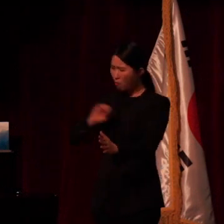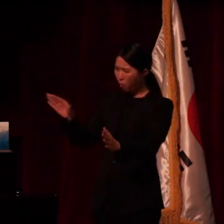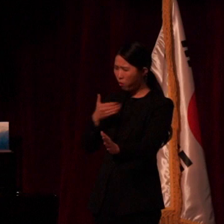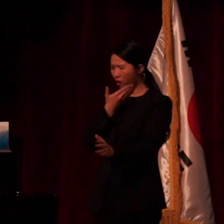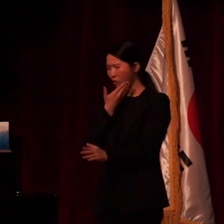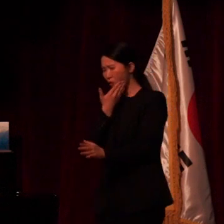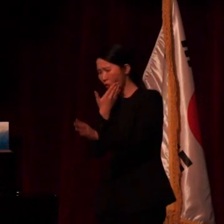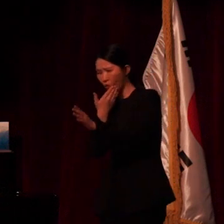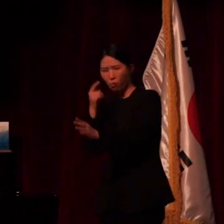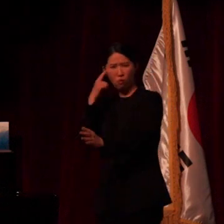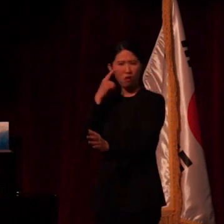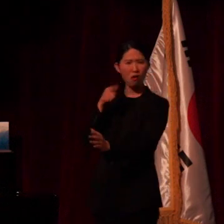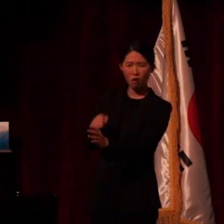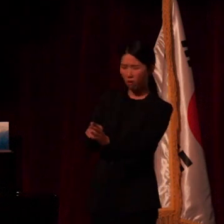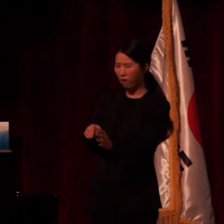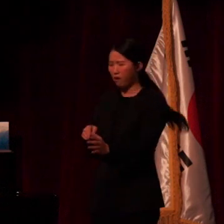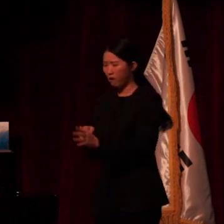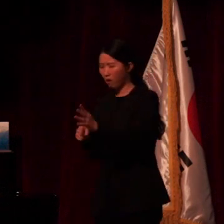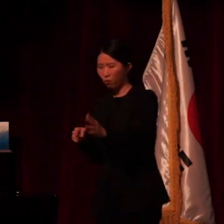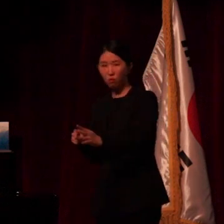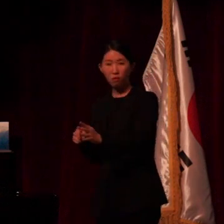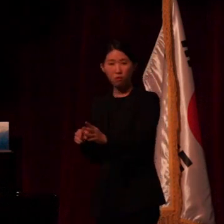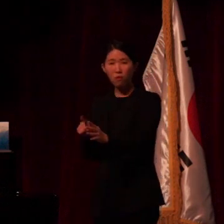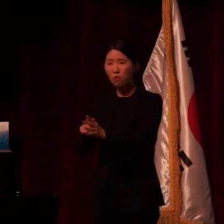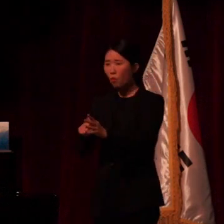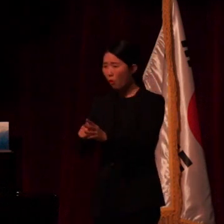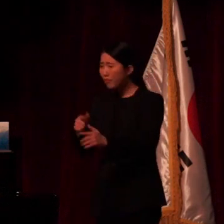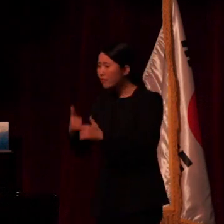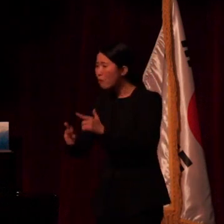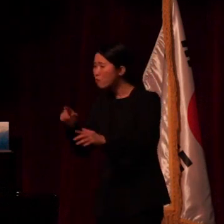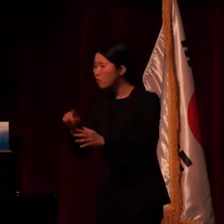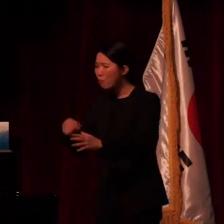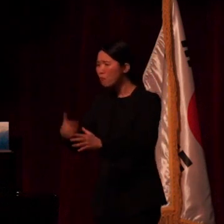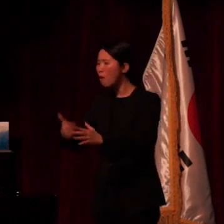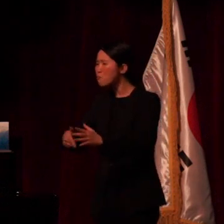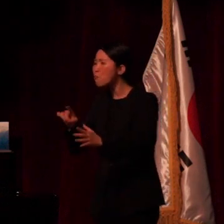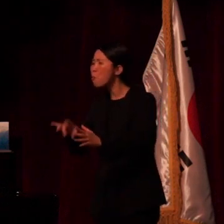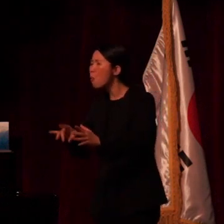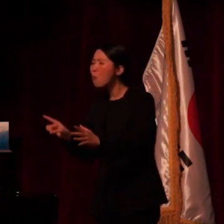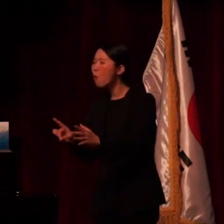아까운 가구인데 어디서 온 나무일까?